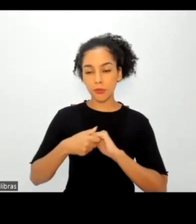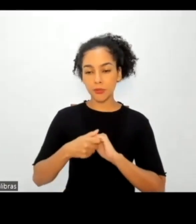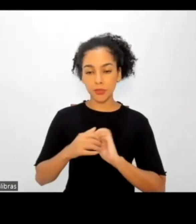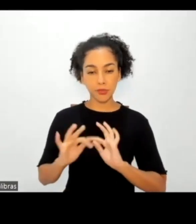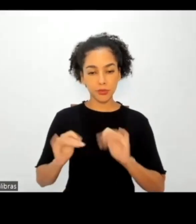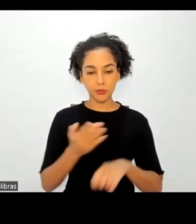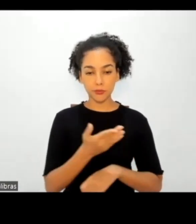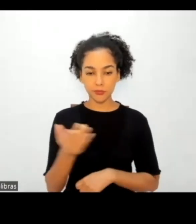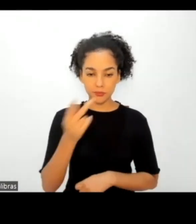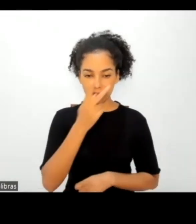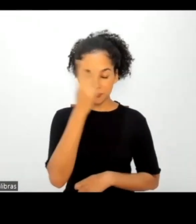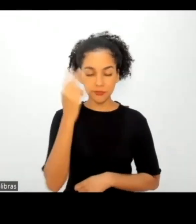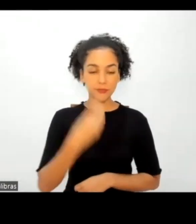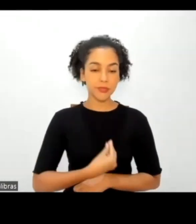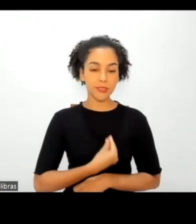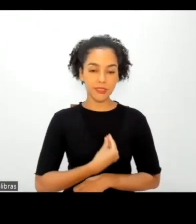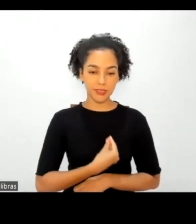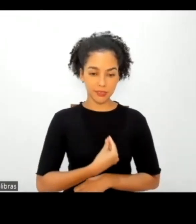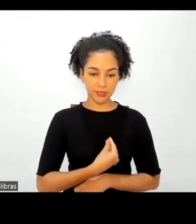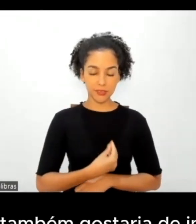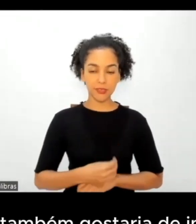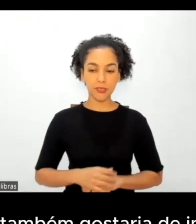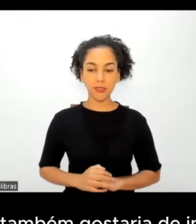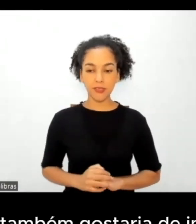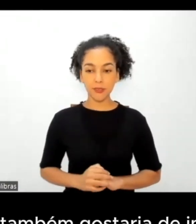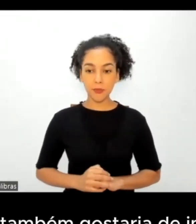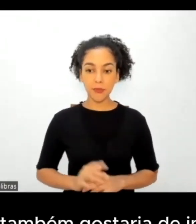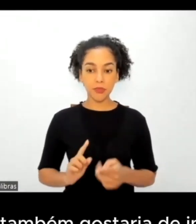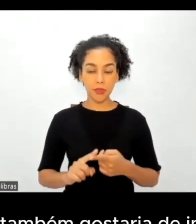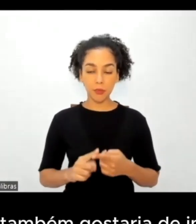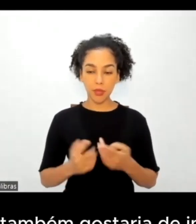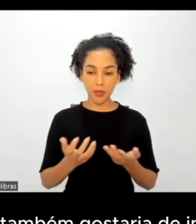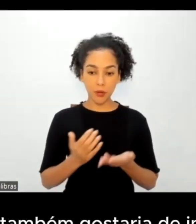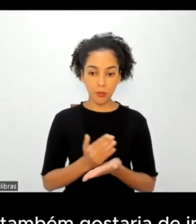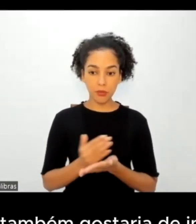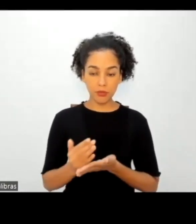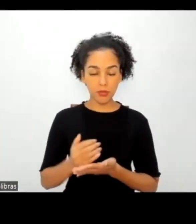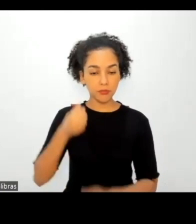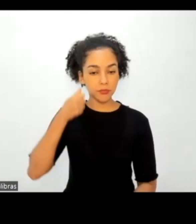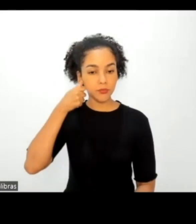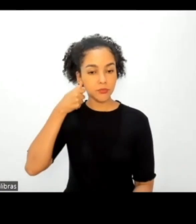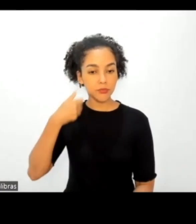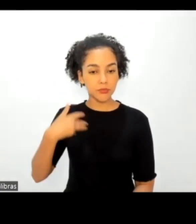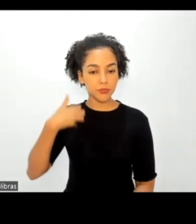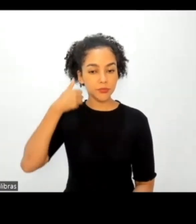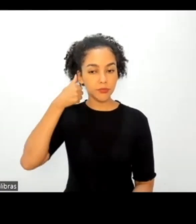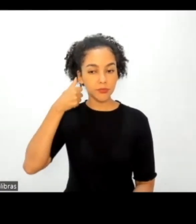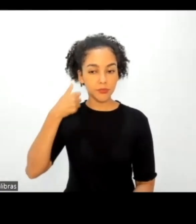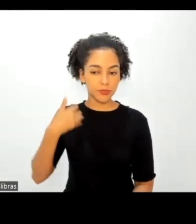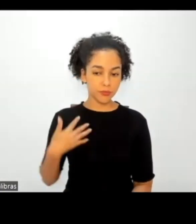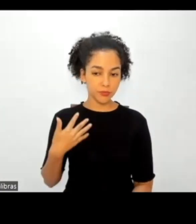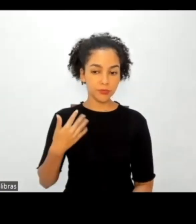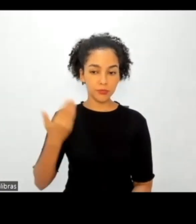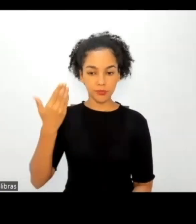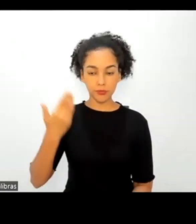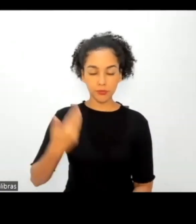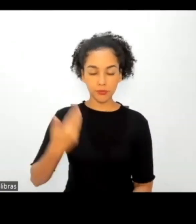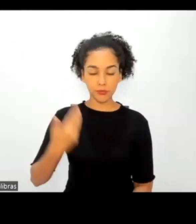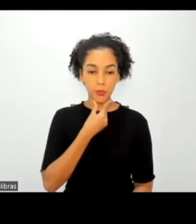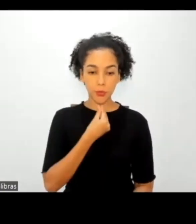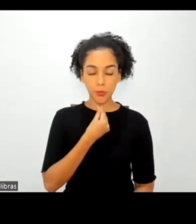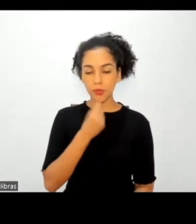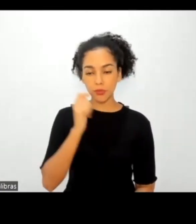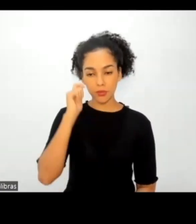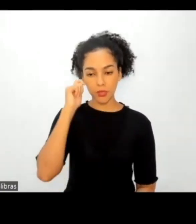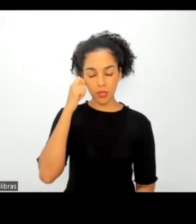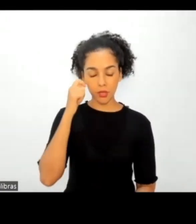estão aí presentes, né? Também gostaria de iniciar fazendo minha audiodescrição, né? Eu sou homem negro,